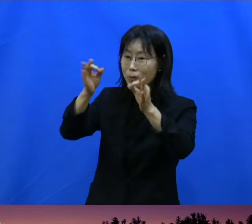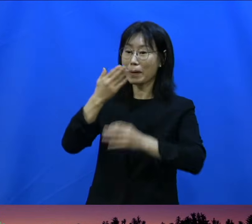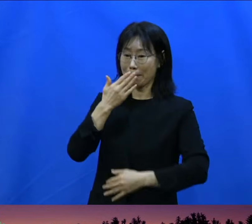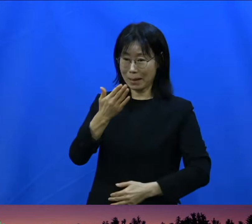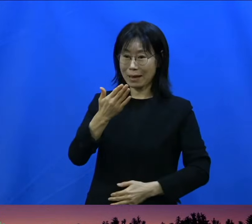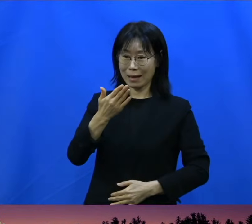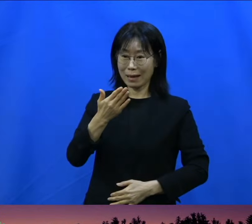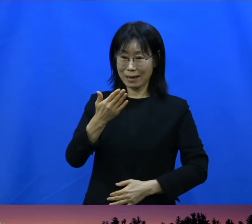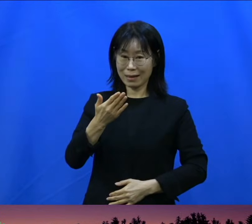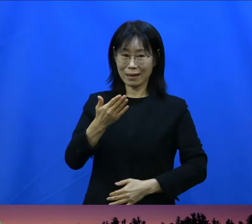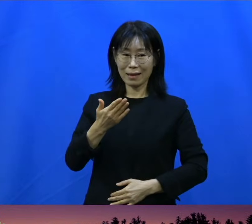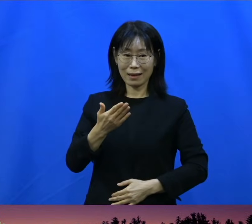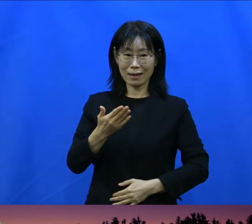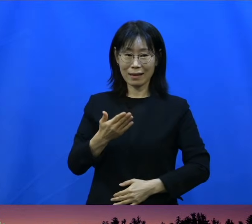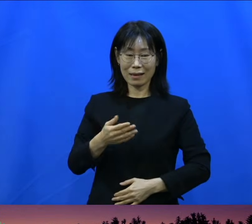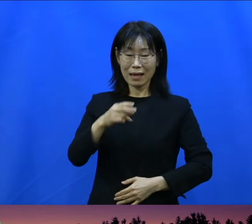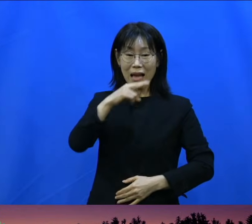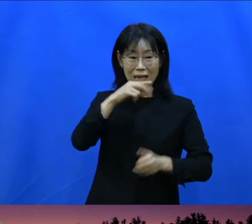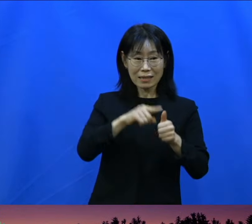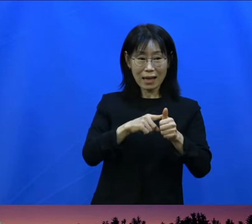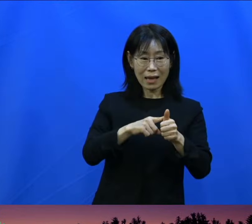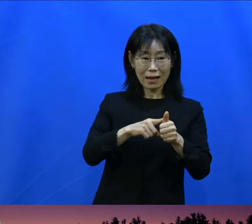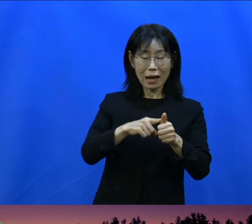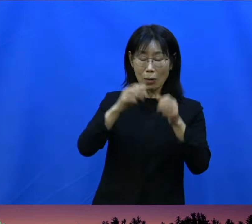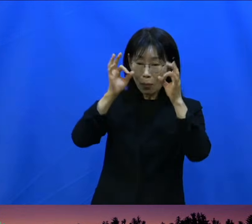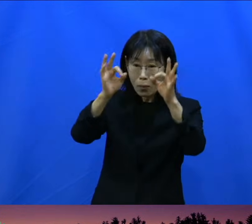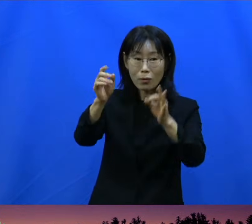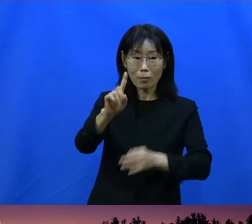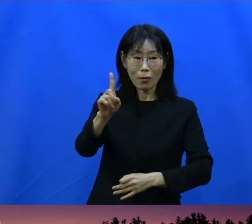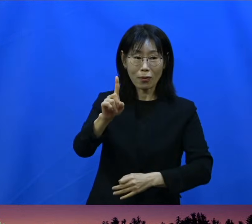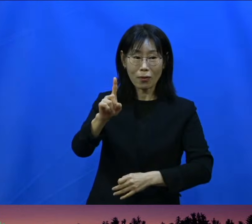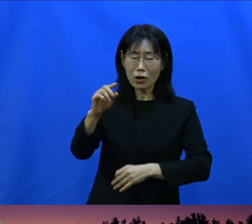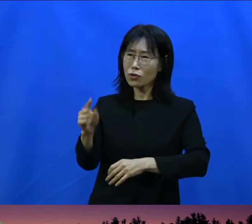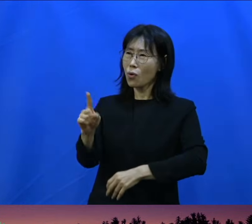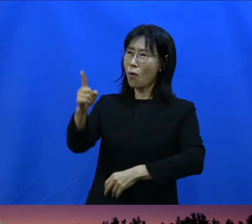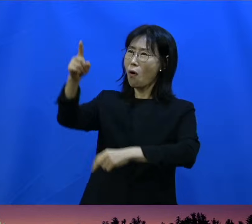뭘 봤죠? 주께서 높이 들린 보좌에 앉으셨다.